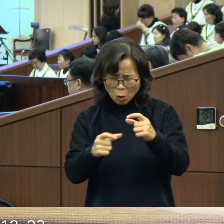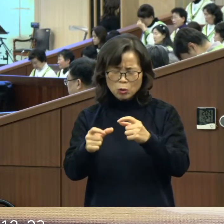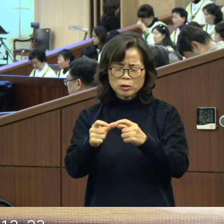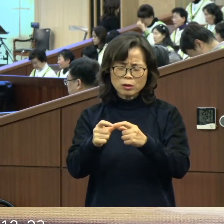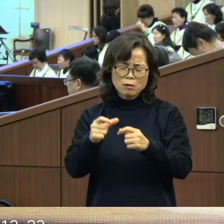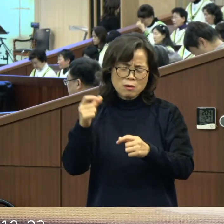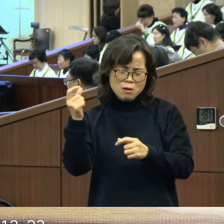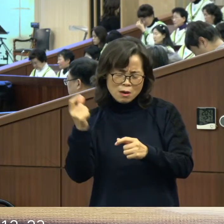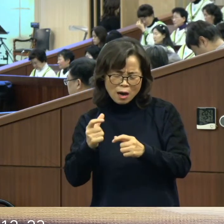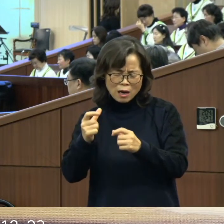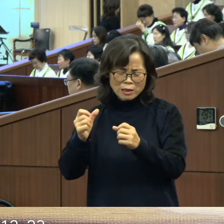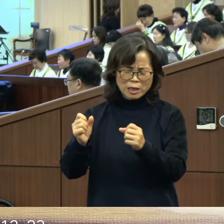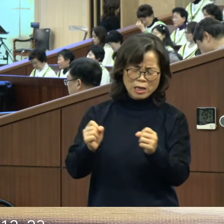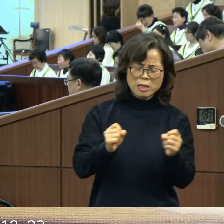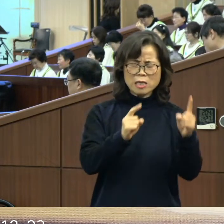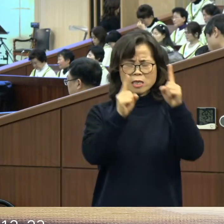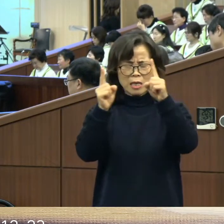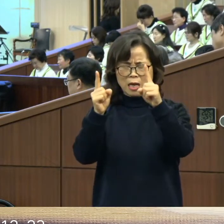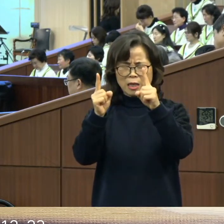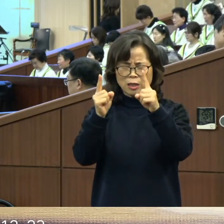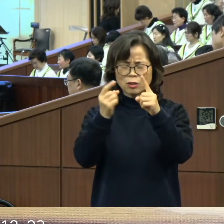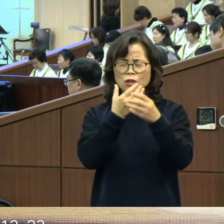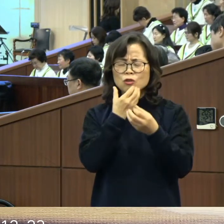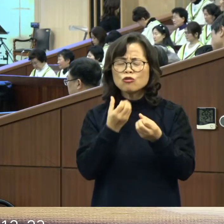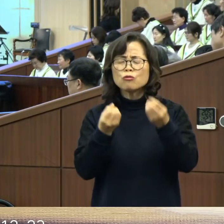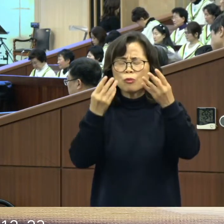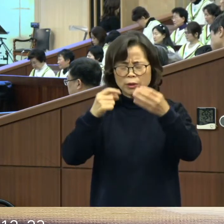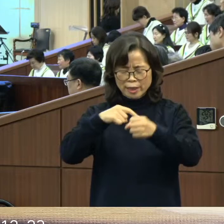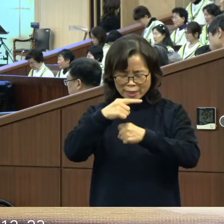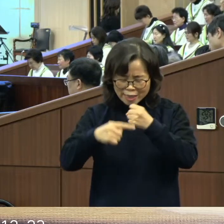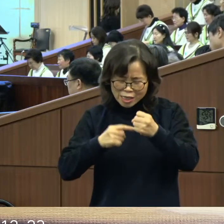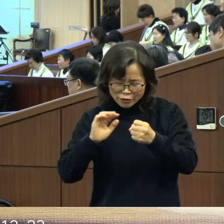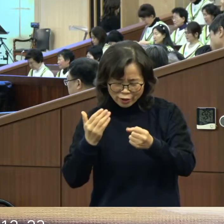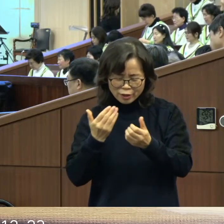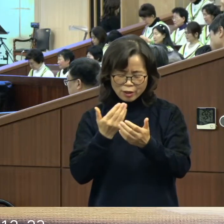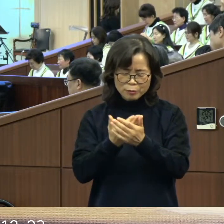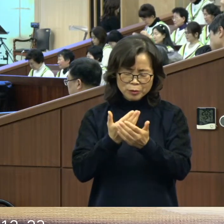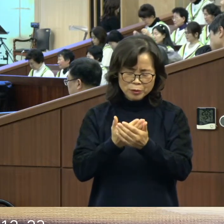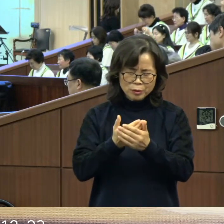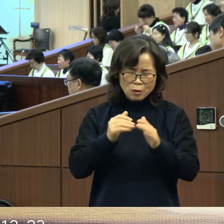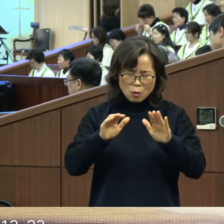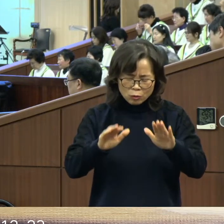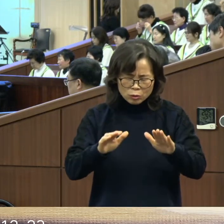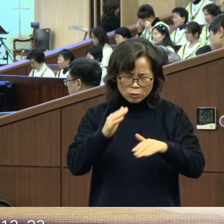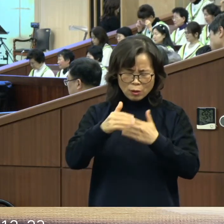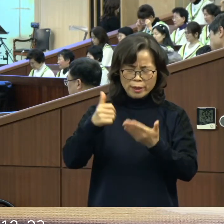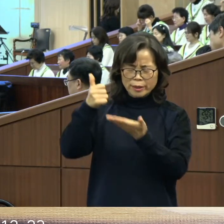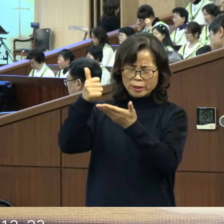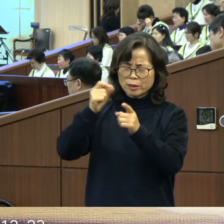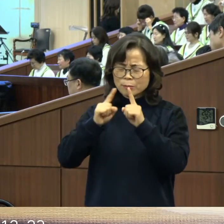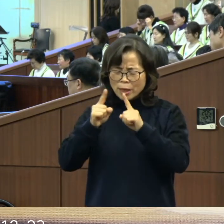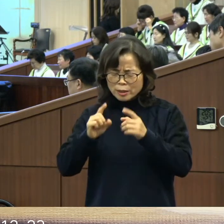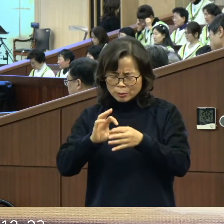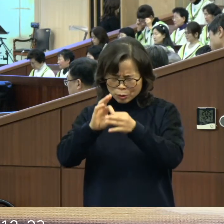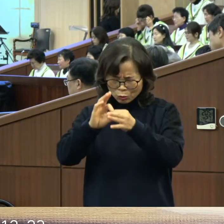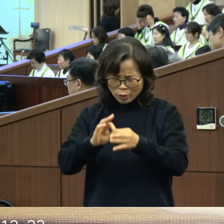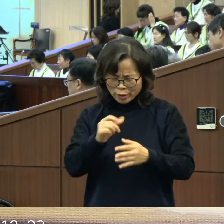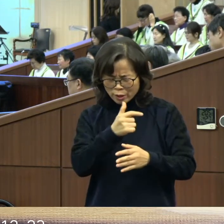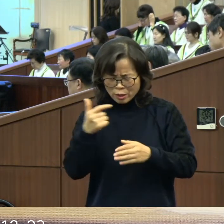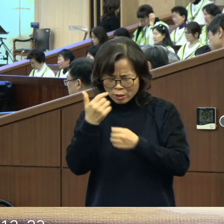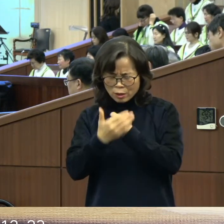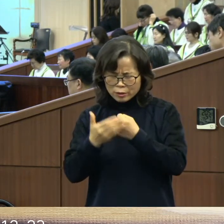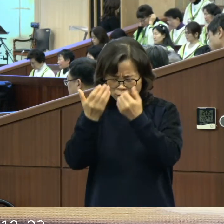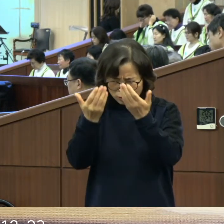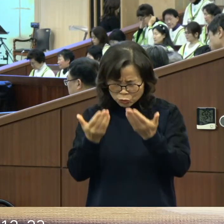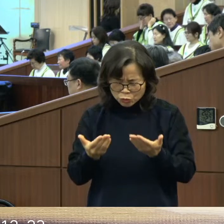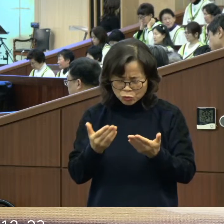세대들이 강력하게 일어나는 축복의 한 해가 되게 하여 주시옵소서. 오늘도 하나님께서 말씀을 통하여 우리에게 큰 은혜를